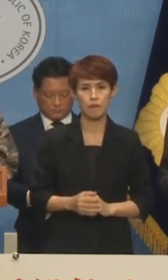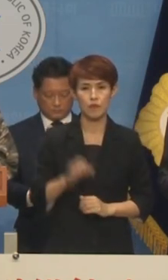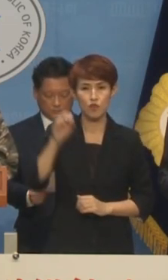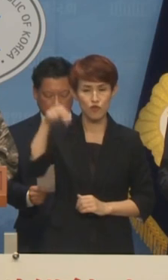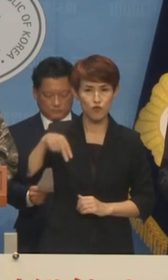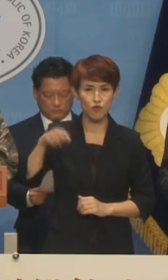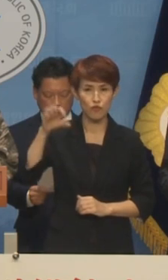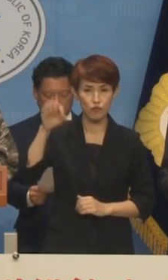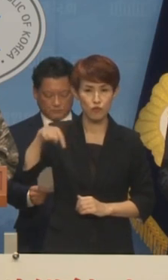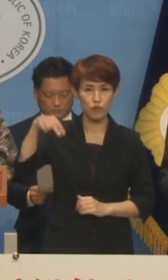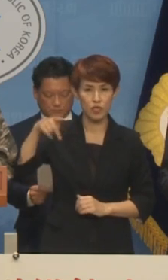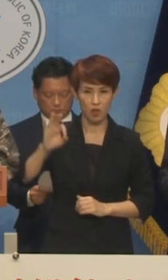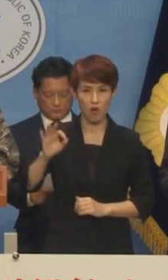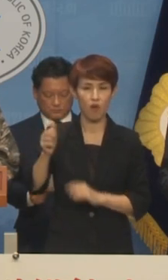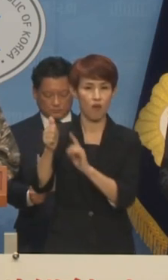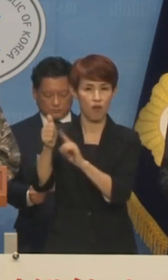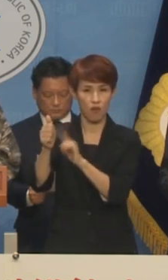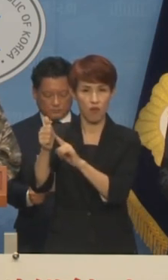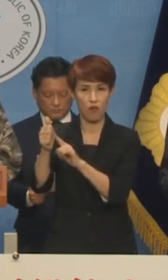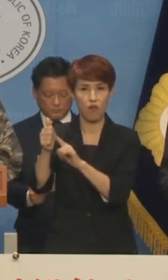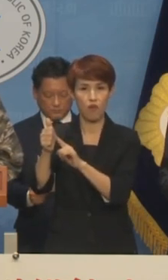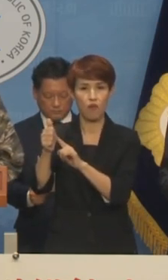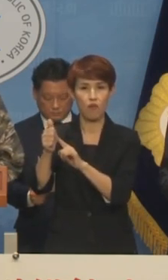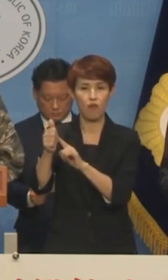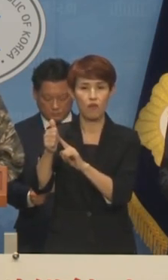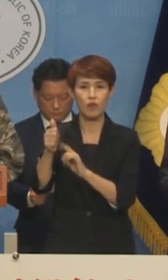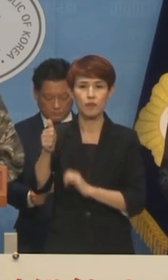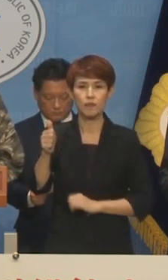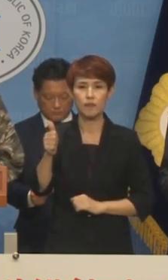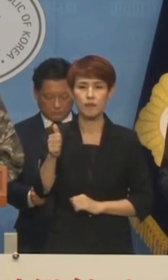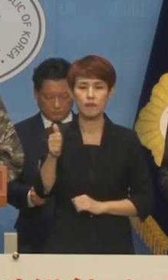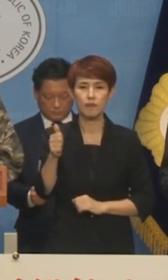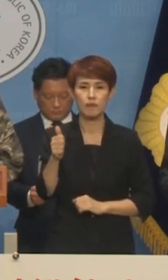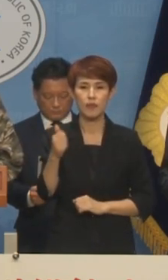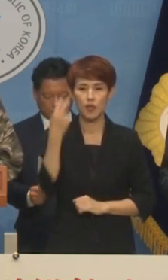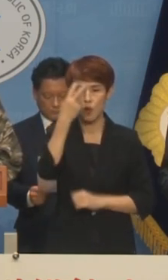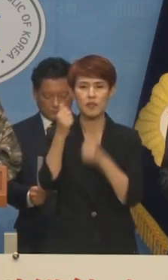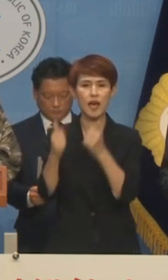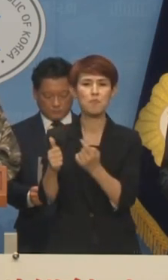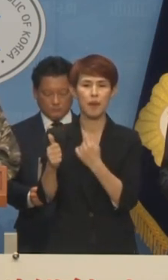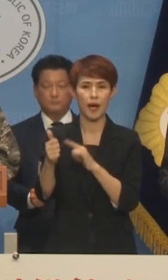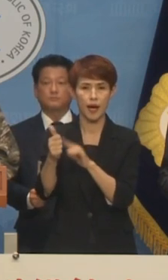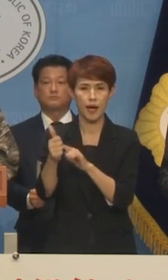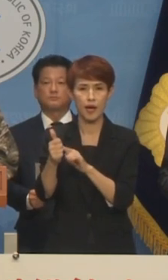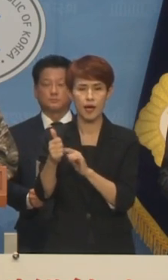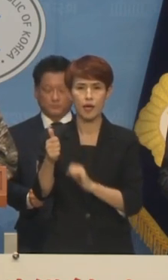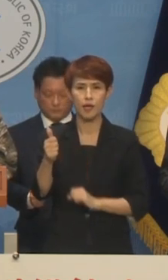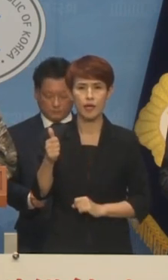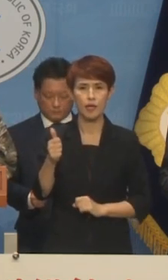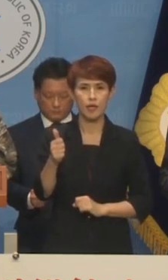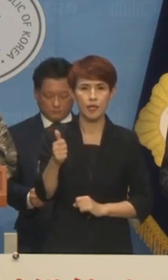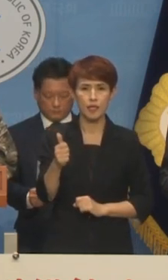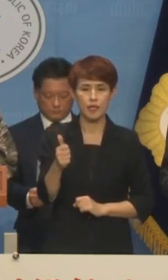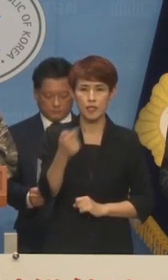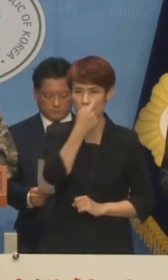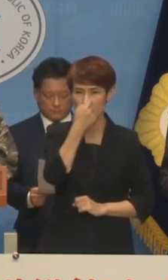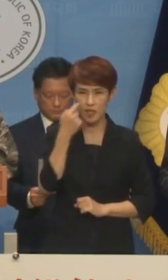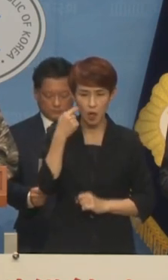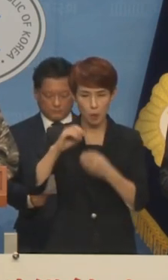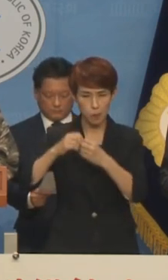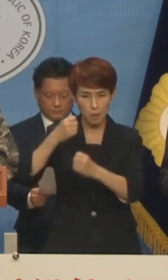유우성 전 서울시 공무원 간첩 조작 사건의 수사 검사로서 증거 조작으로